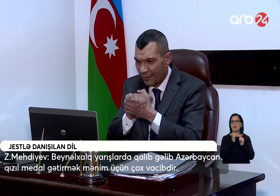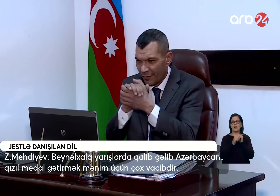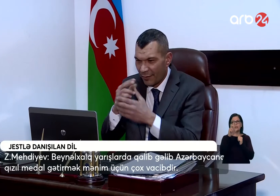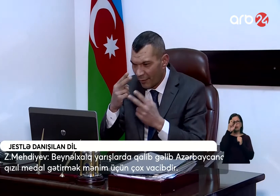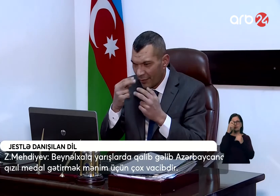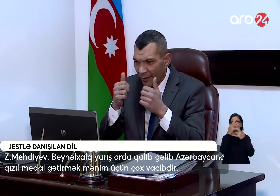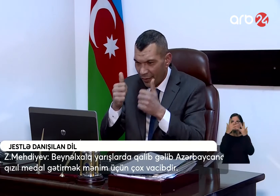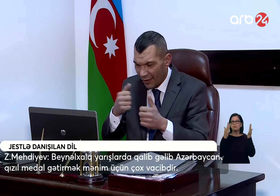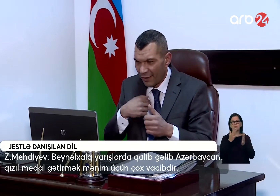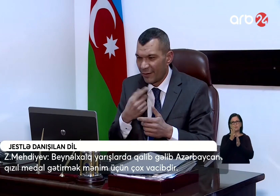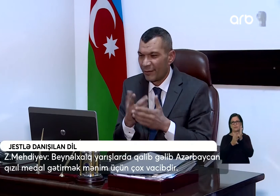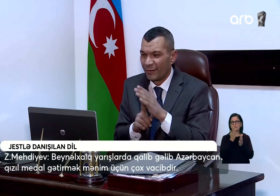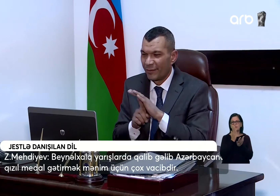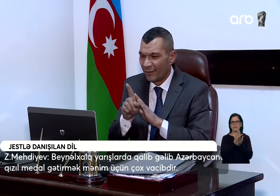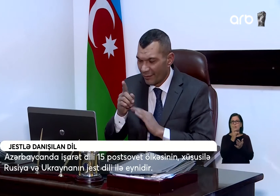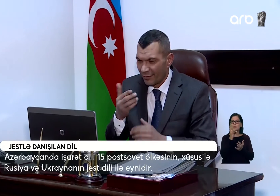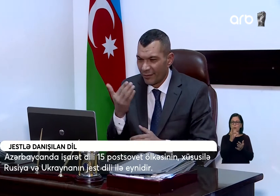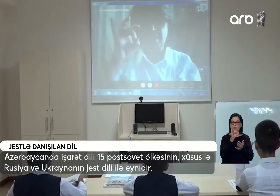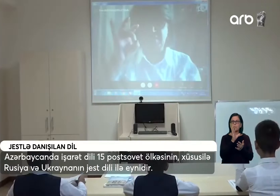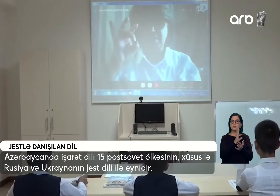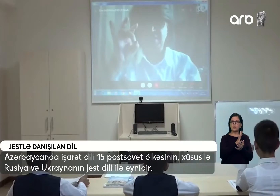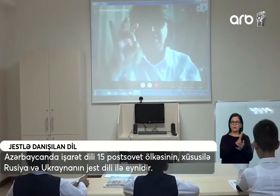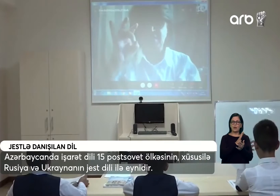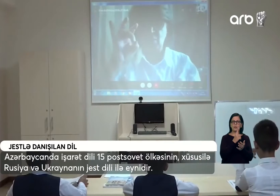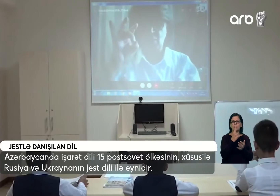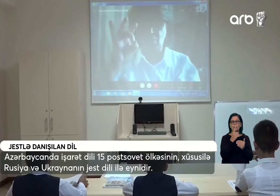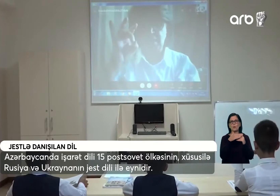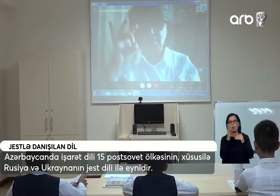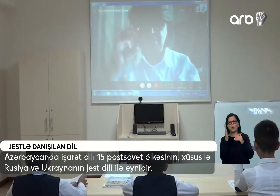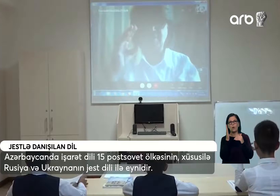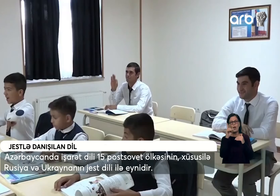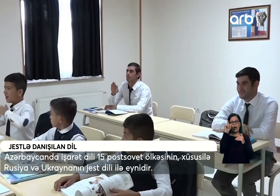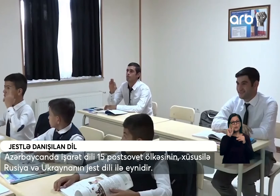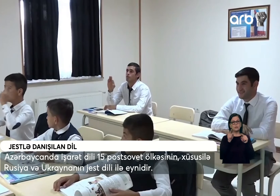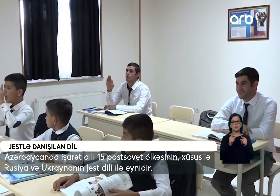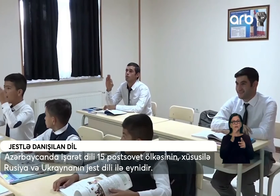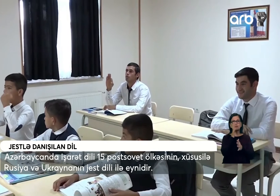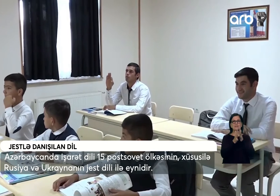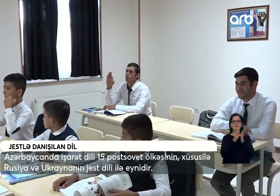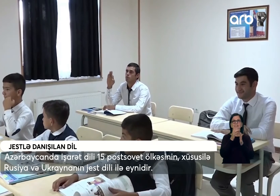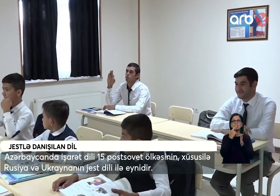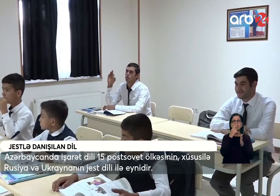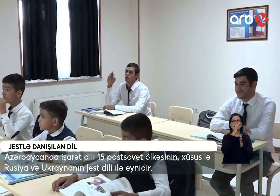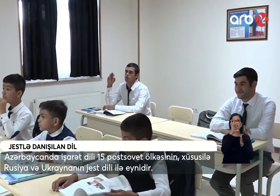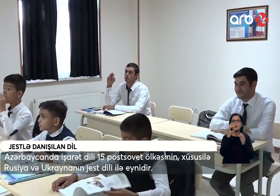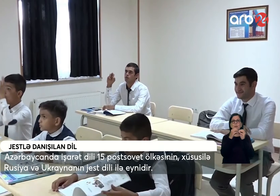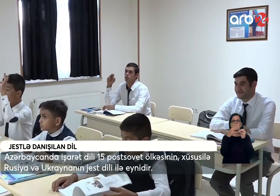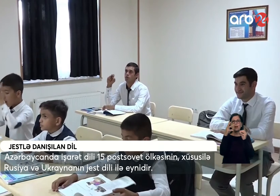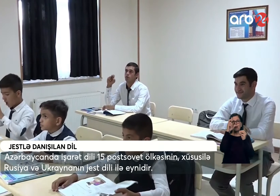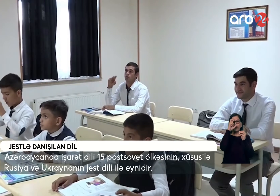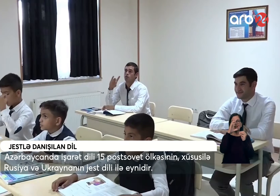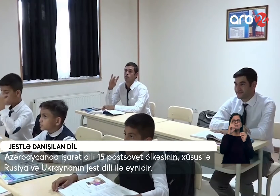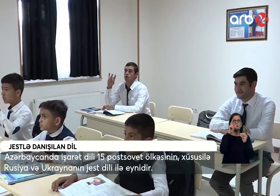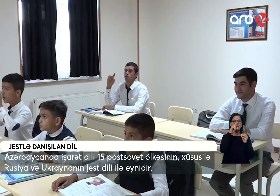öz işarət dili var, amma bəzilərində bu rəqəm birdən çoxdur. Azərbaycanda işarət dilləri 15 postsovet ölkəsinin, xüsusilə Rusiya